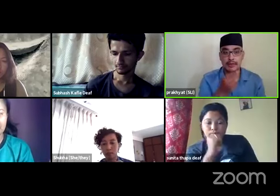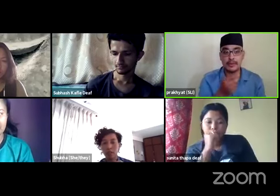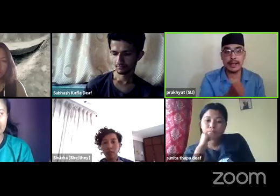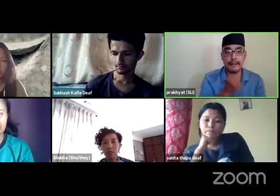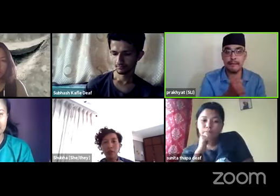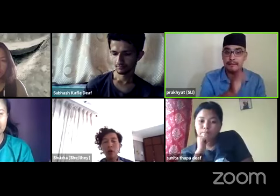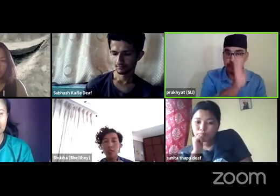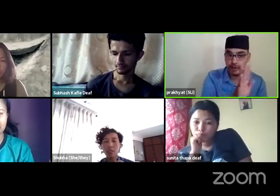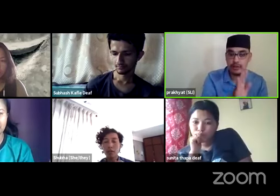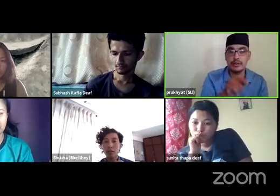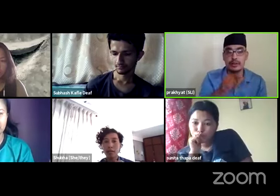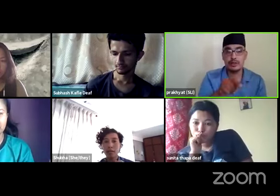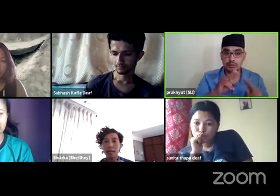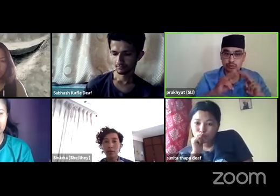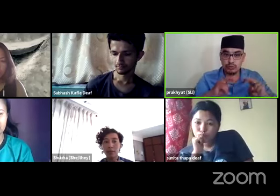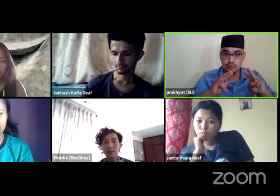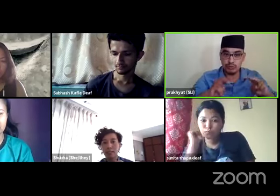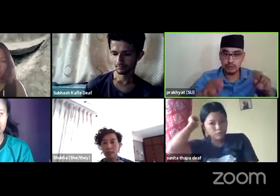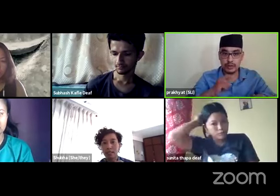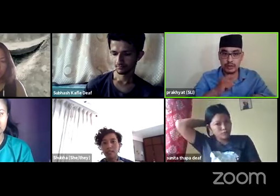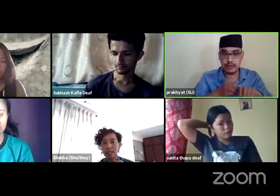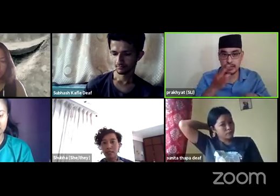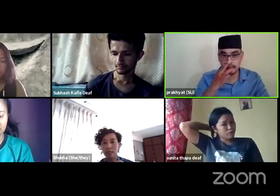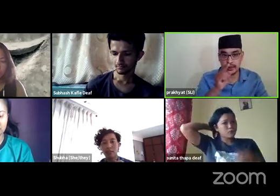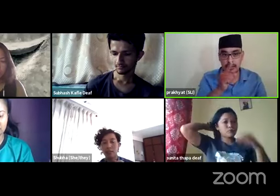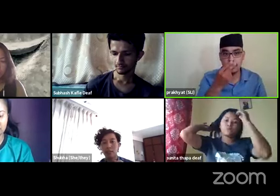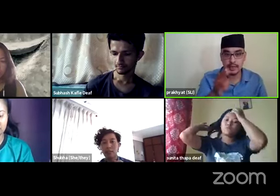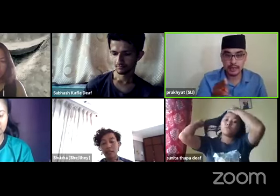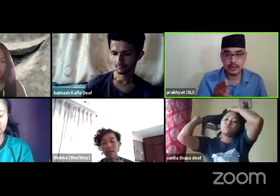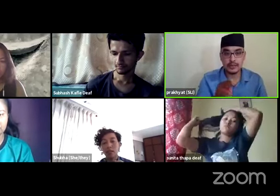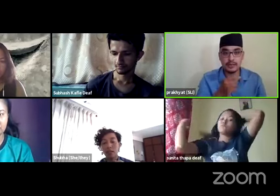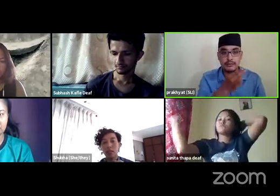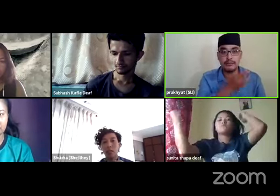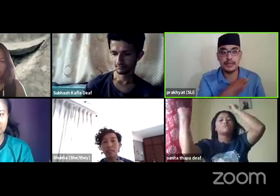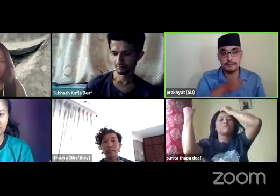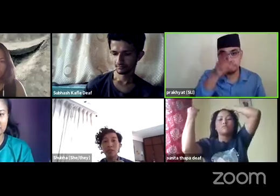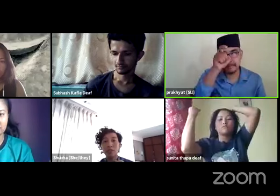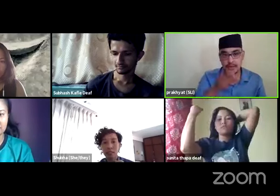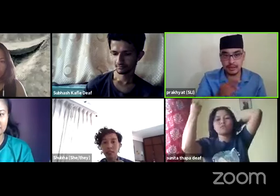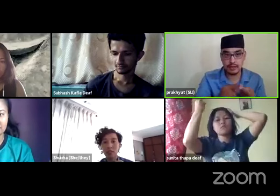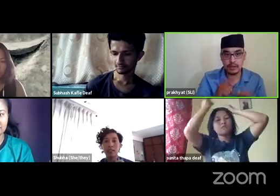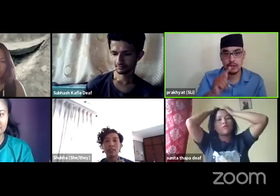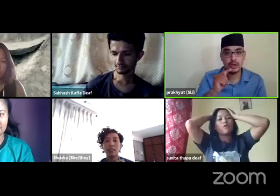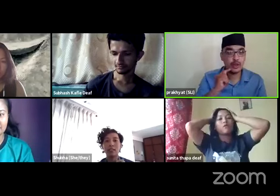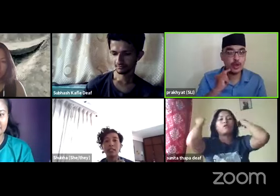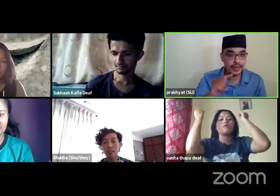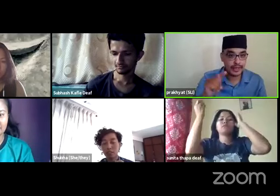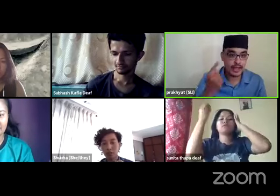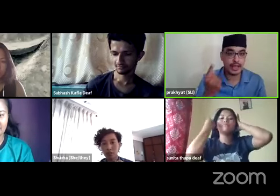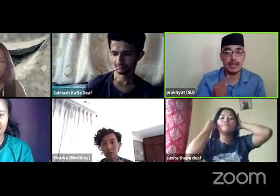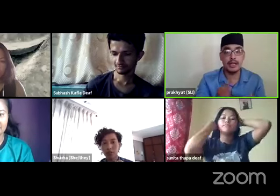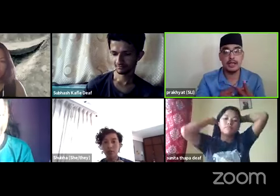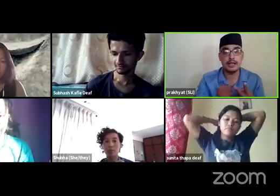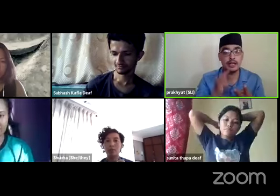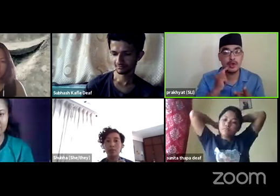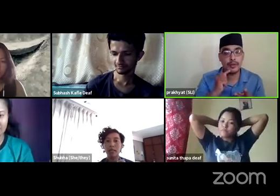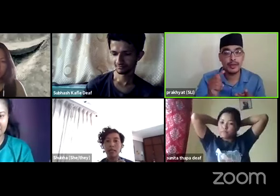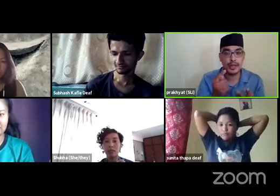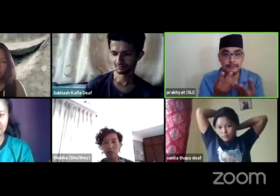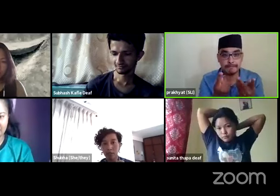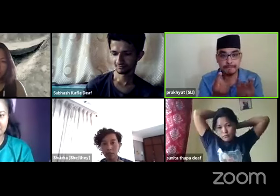छ, र यो अध्ययन गर्ने क्रममा एक दुईजना व्यक्तिहरूको नाम चाहिँ लिइराख्नुपर्छ होला। कविता रातुरी, जसले चाहिँ डेटा कलेक्सनहरू गर्न